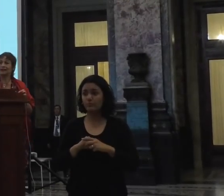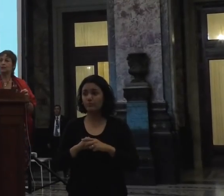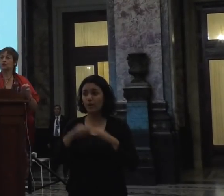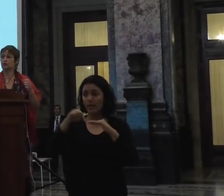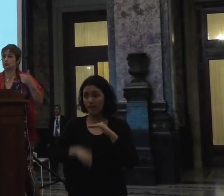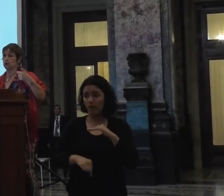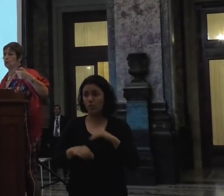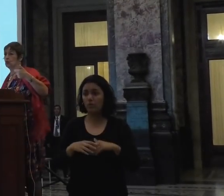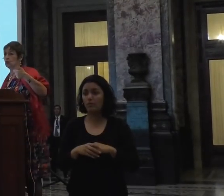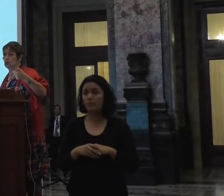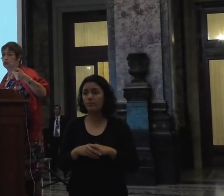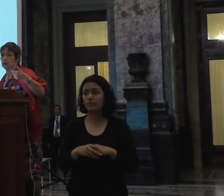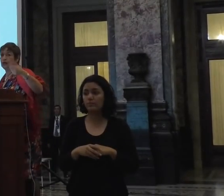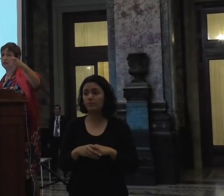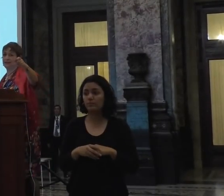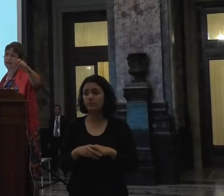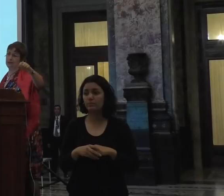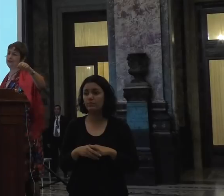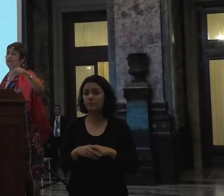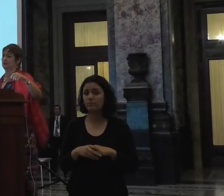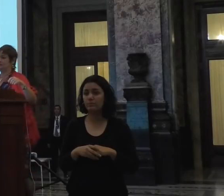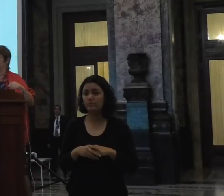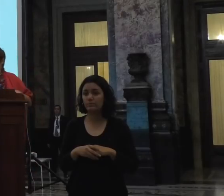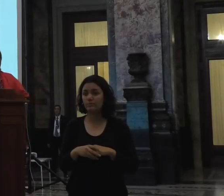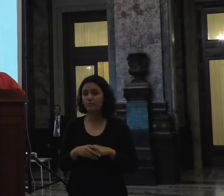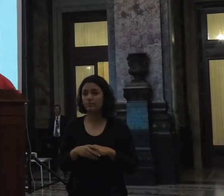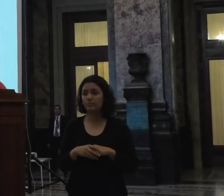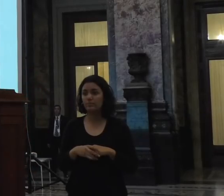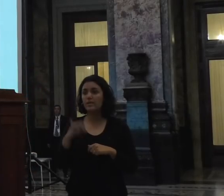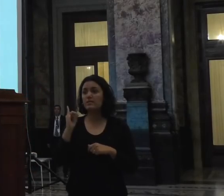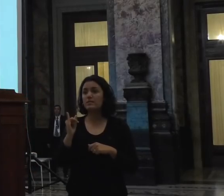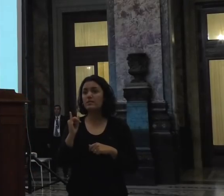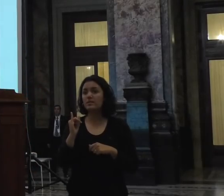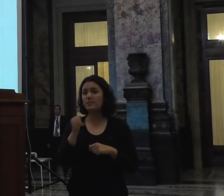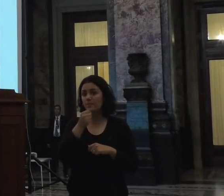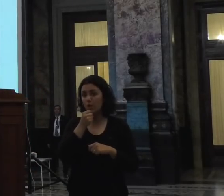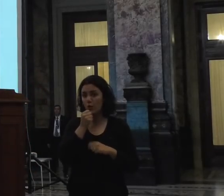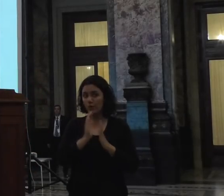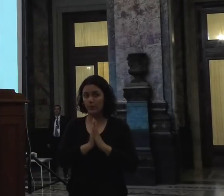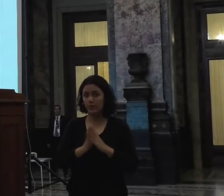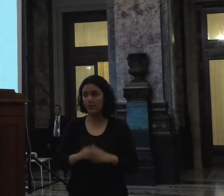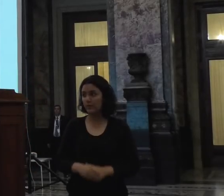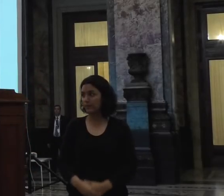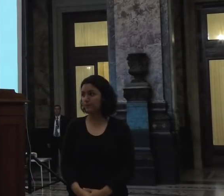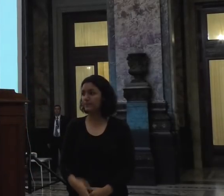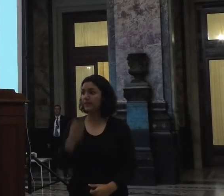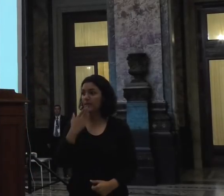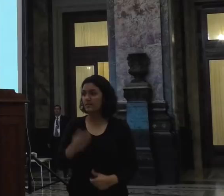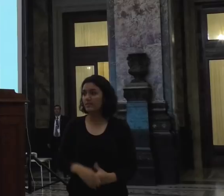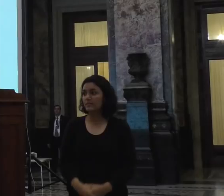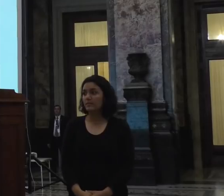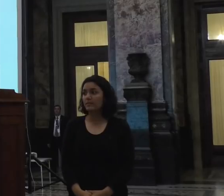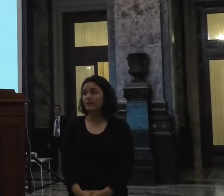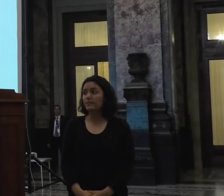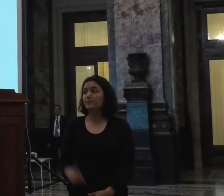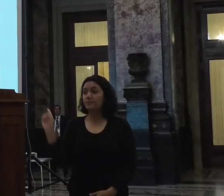Aquí tenemos... Ah, sí, por favor. Muchas gracias. Está prendido. Muchas gracias.